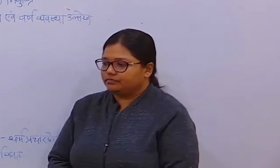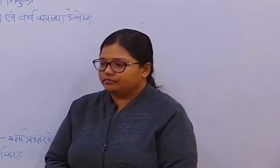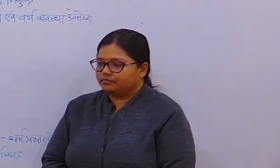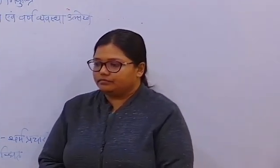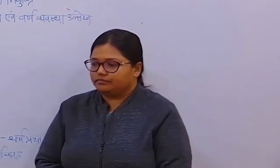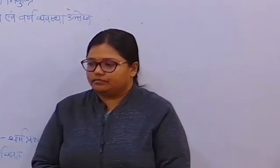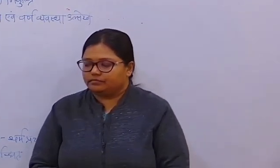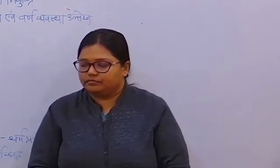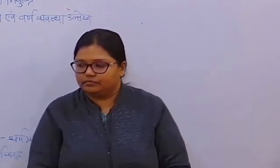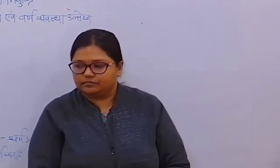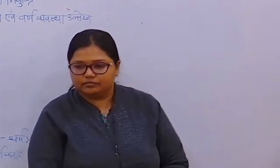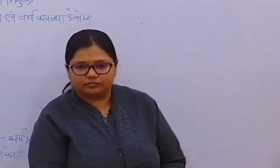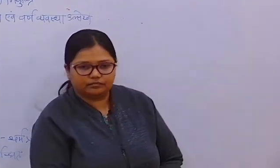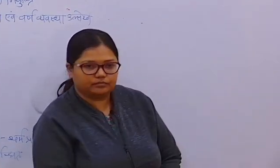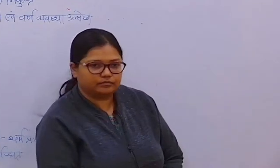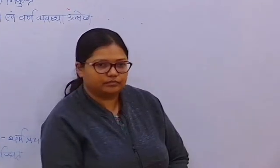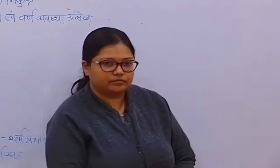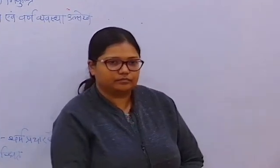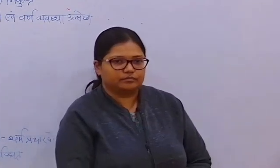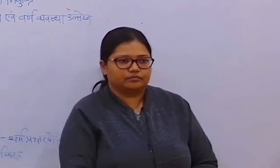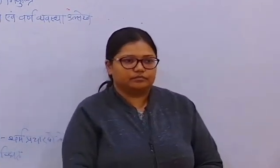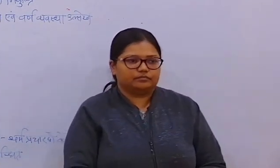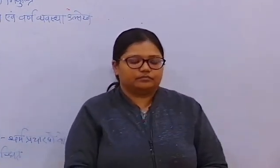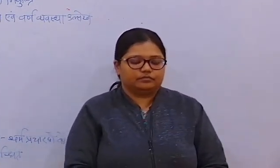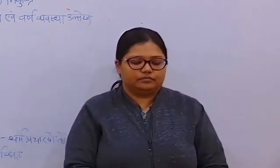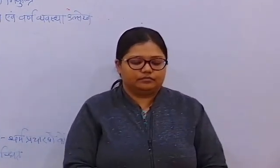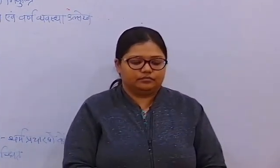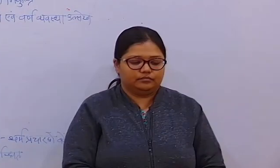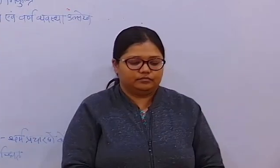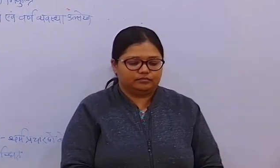चलो अब एक पॉइंट डाल लो,